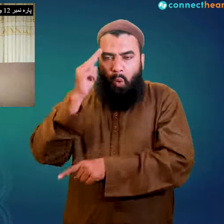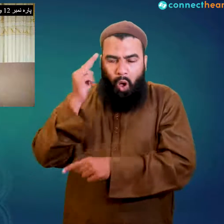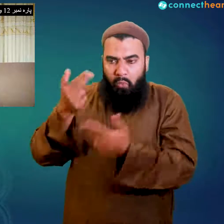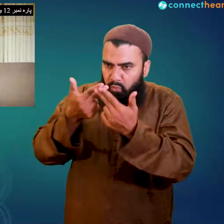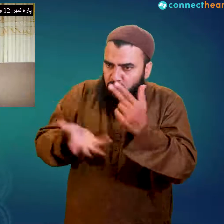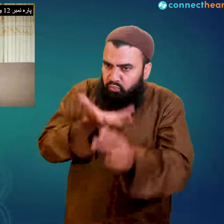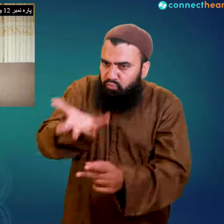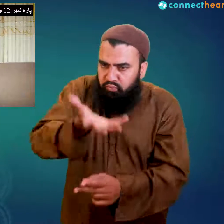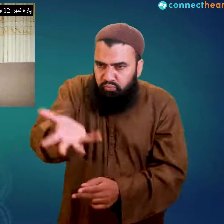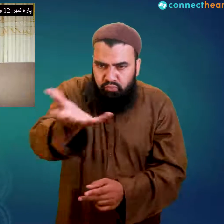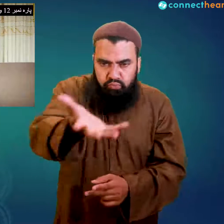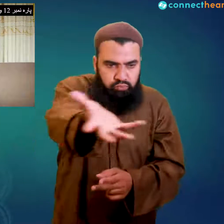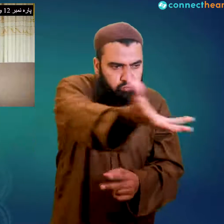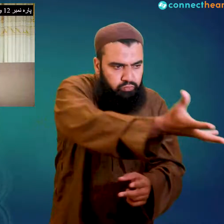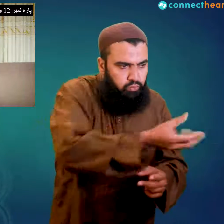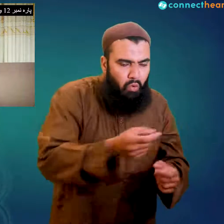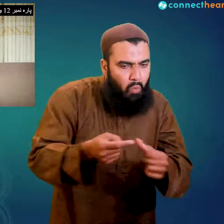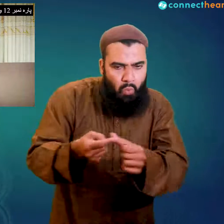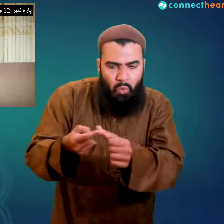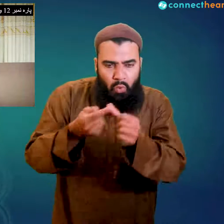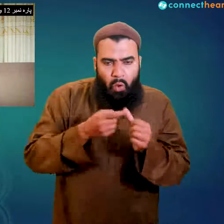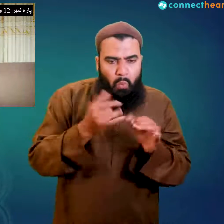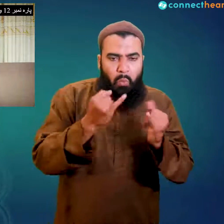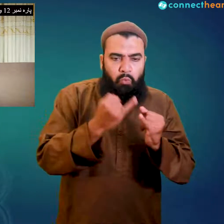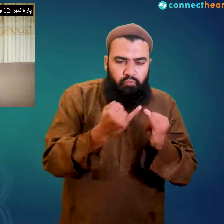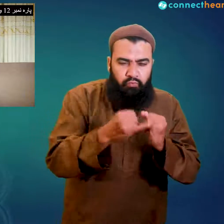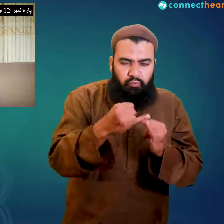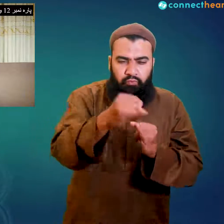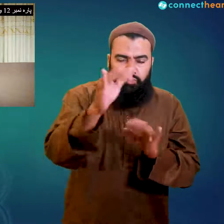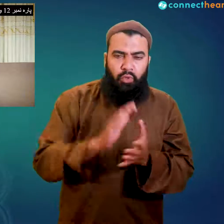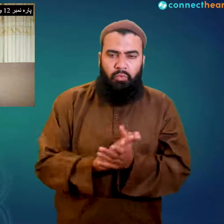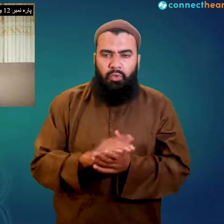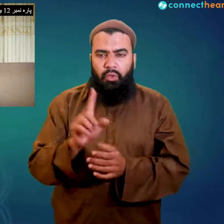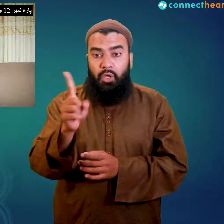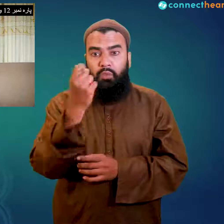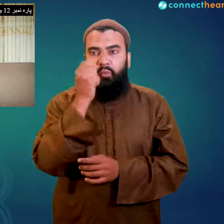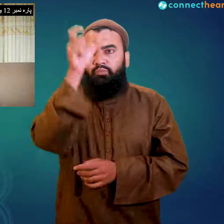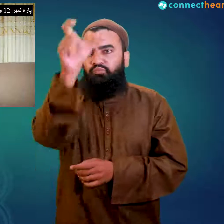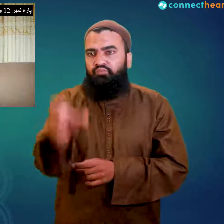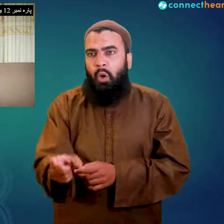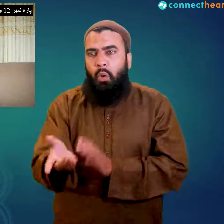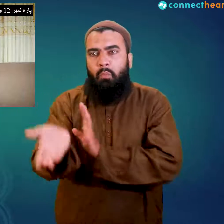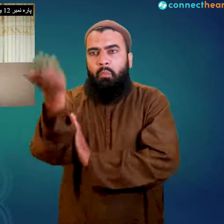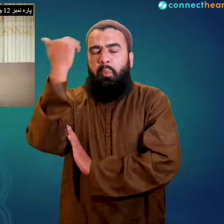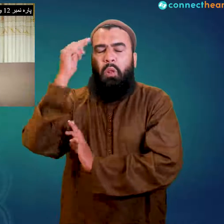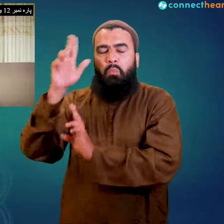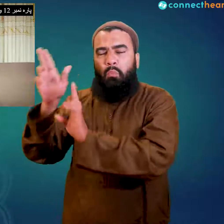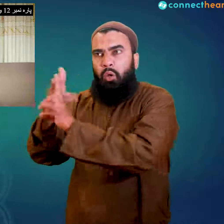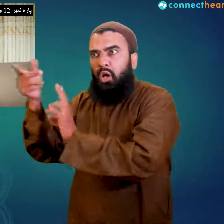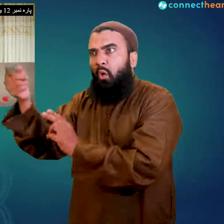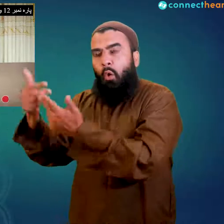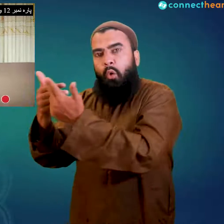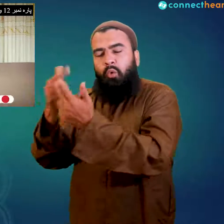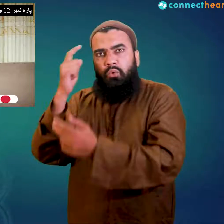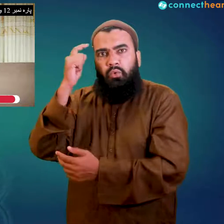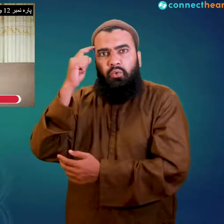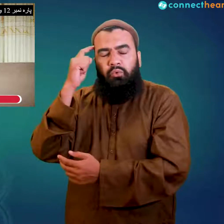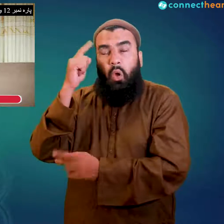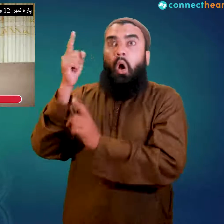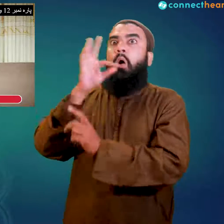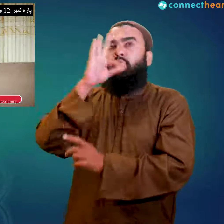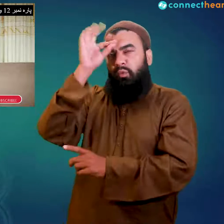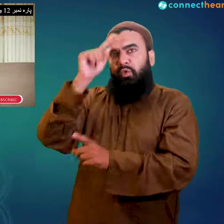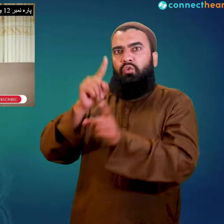کے دربار میں آ گئے اور اس خواب کی تعبیر اور آئندہ کے لیے جو قحط آنے والا تھا اس کے بارے میں اس کی تدبیر بتا دی